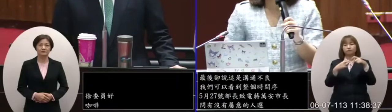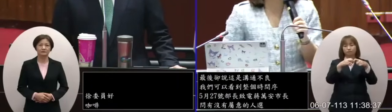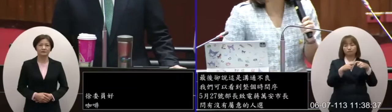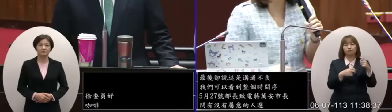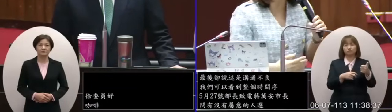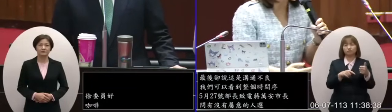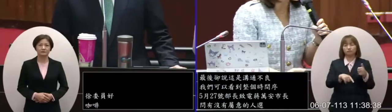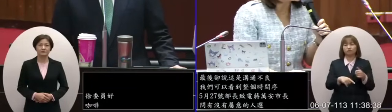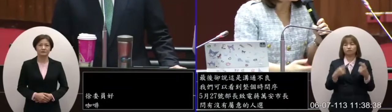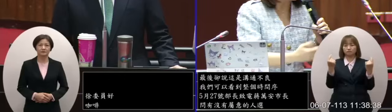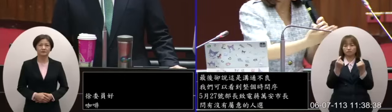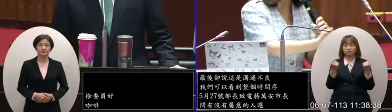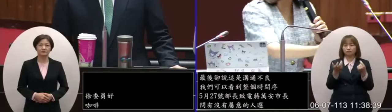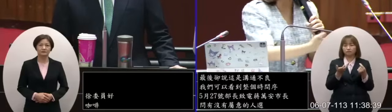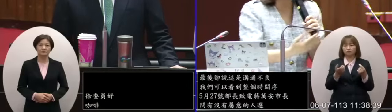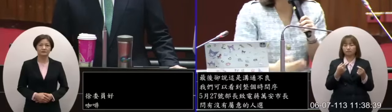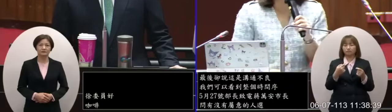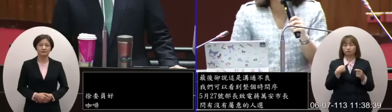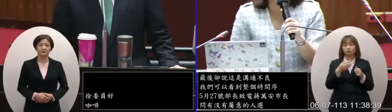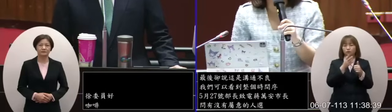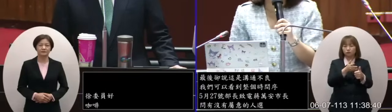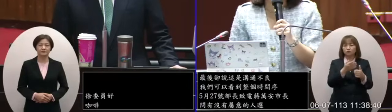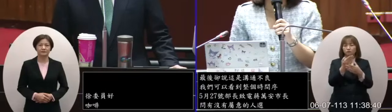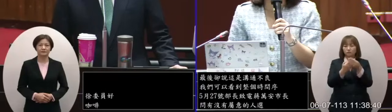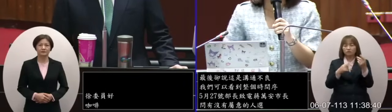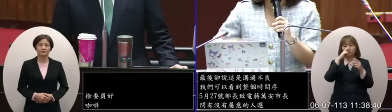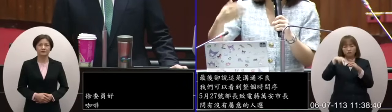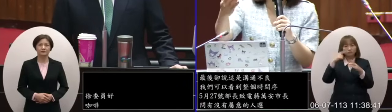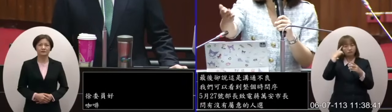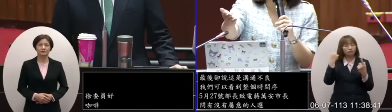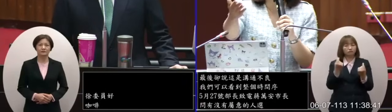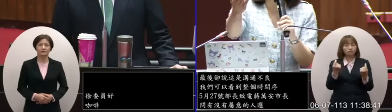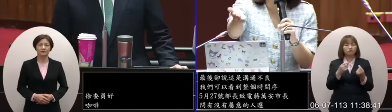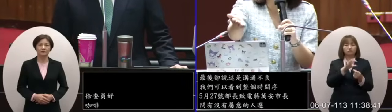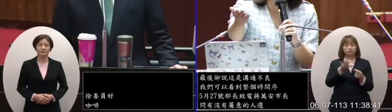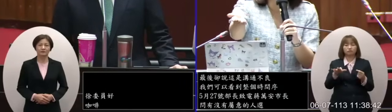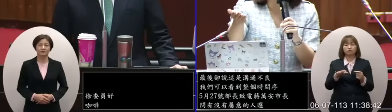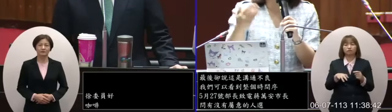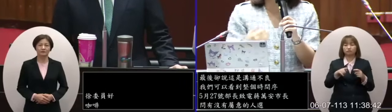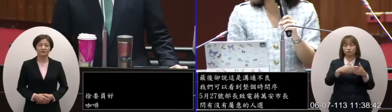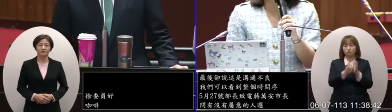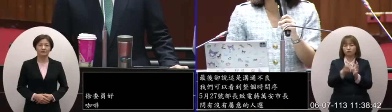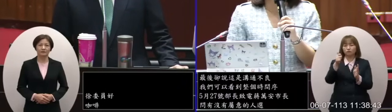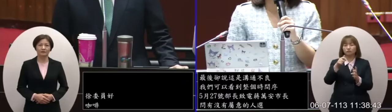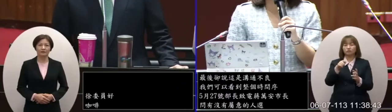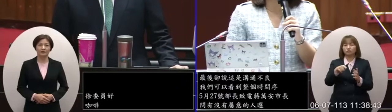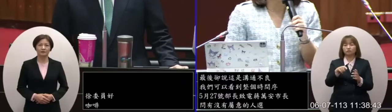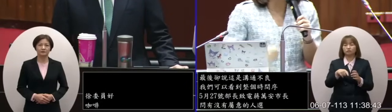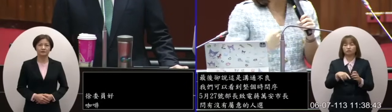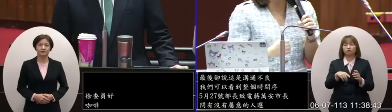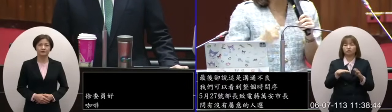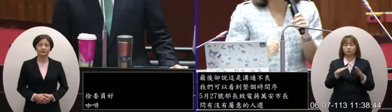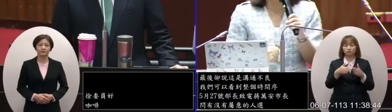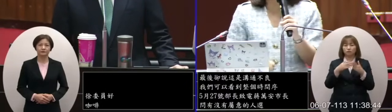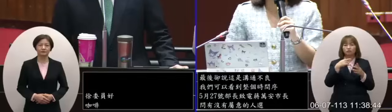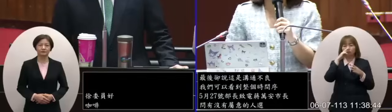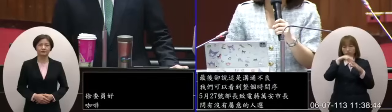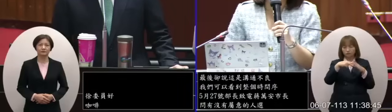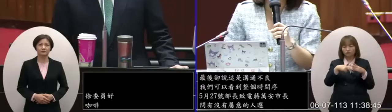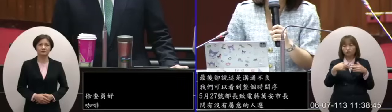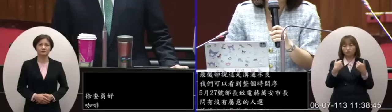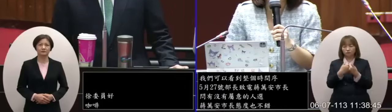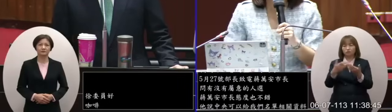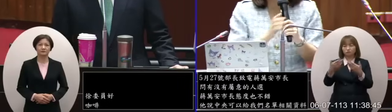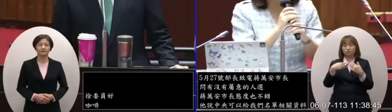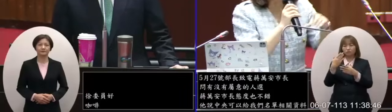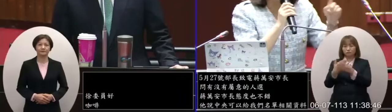和。这有点像是我们刚才问了茶跟咖啡，部长那个部长说这个我们要咖啡，结果我